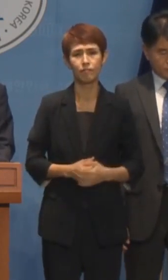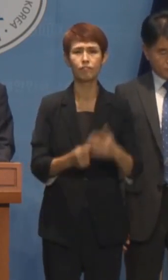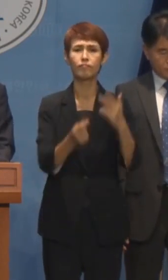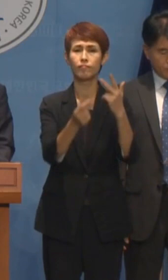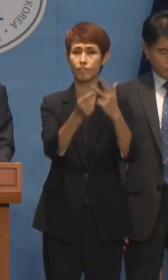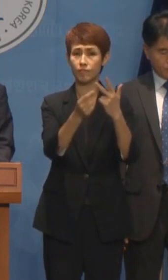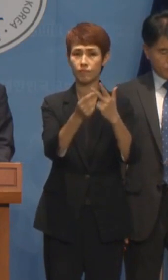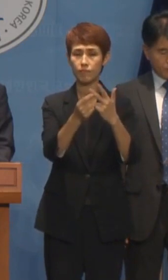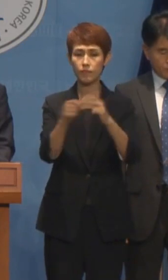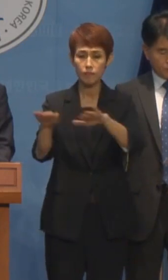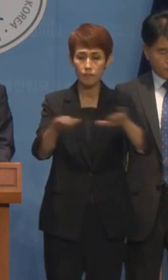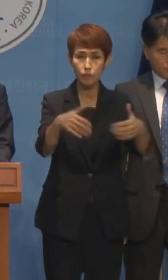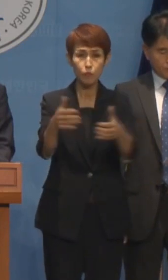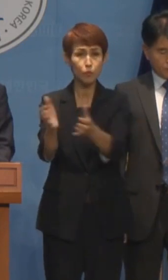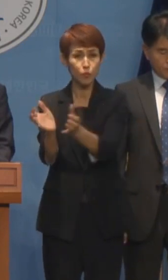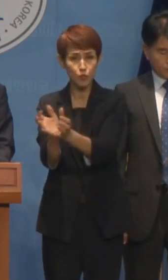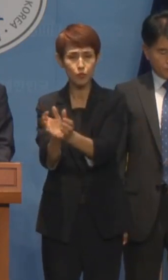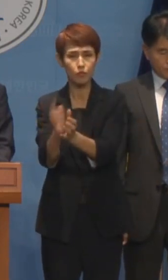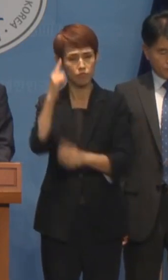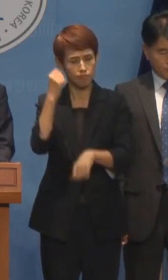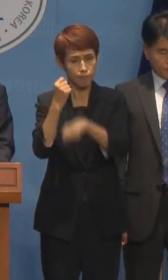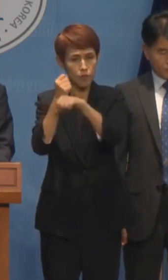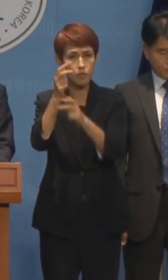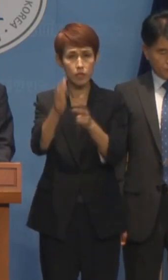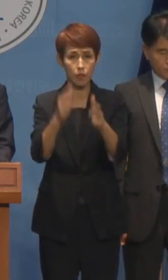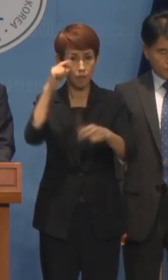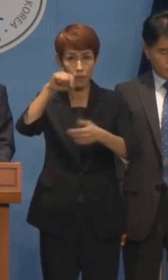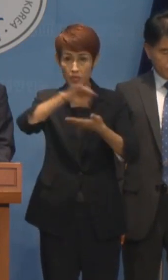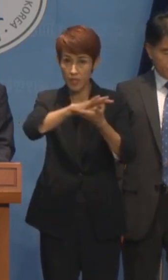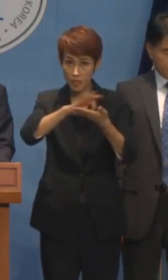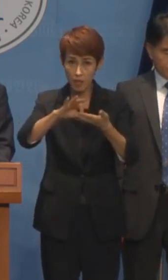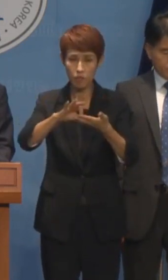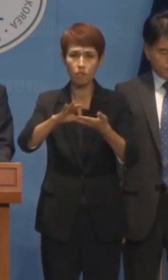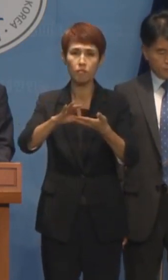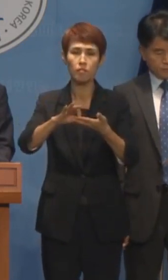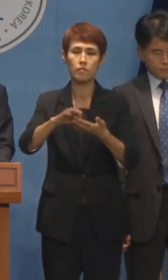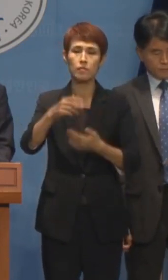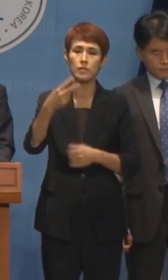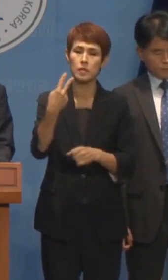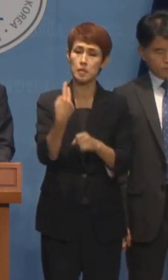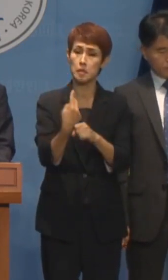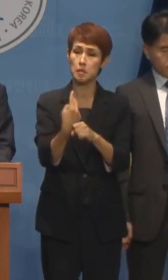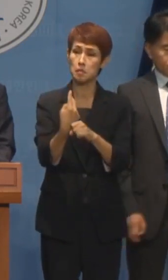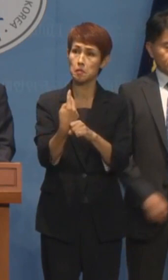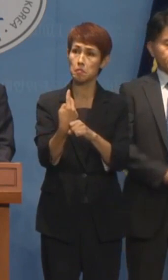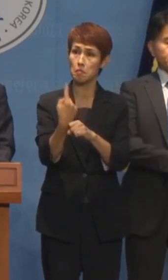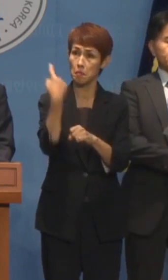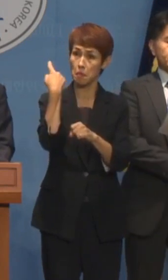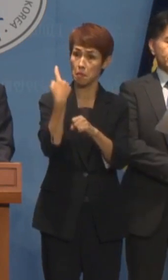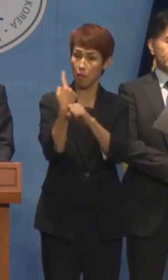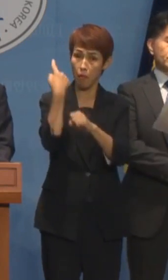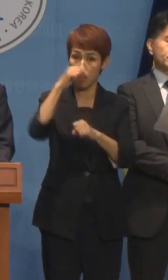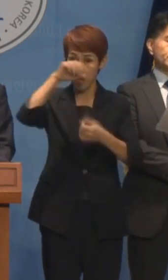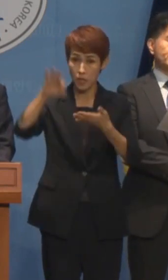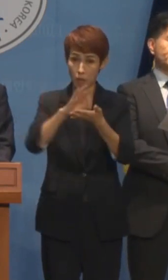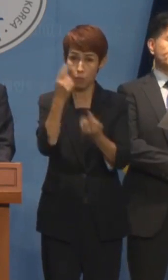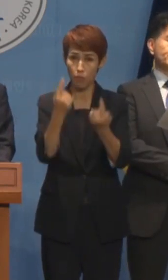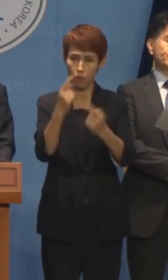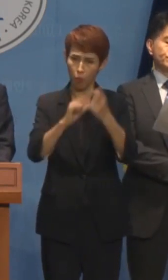일곱째, 해양수산부 R&D 사업 예산은 2023년도 예산에도 못 미치는